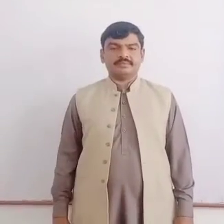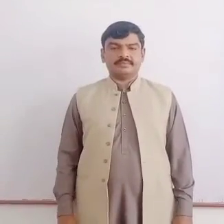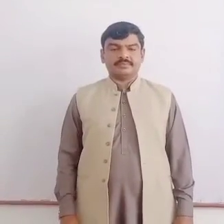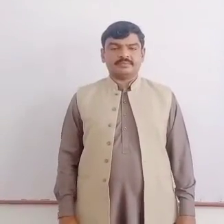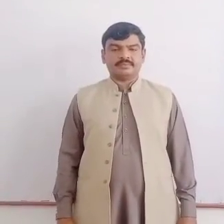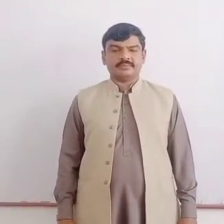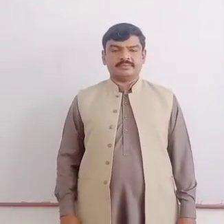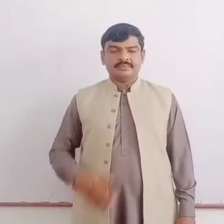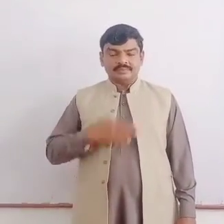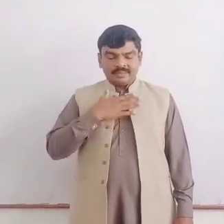राहत,